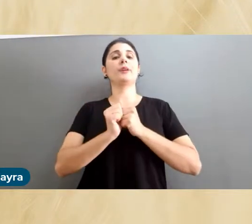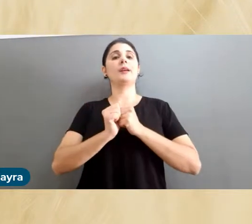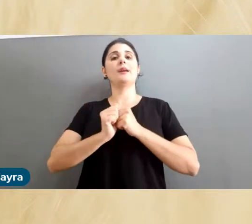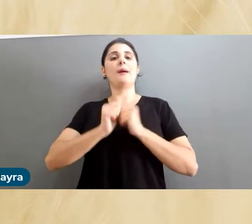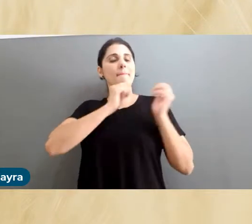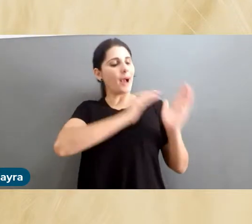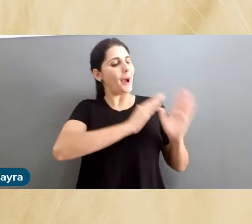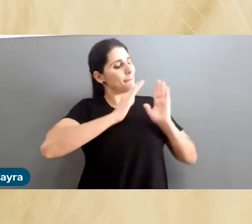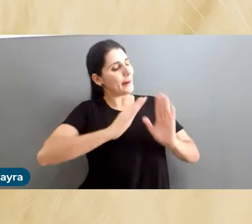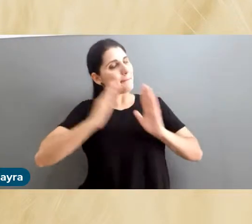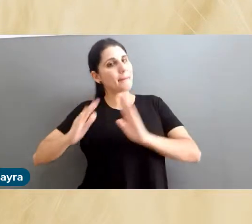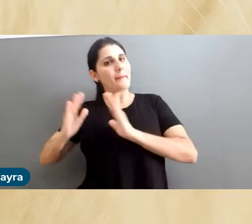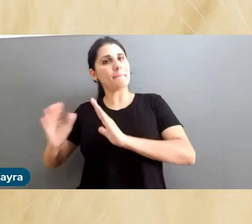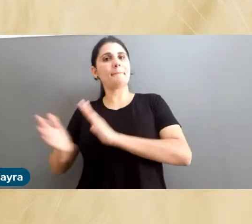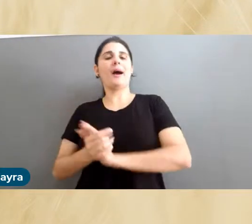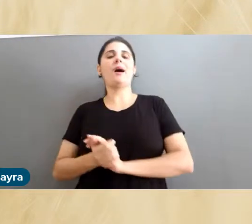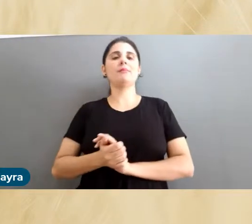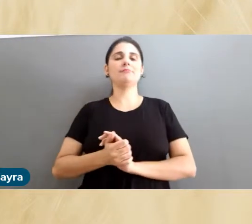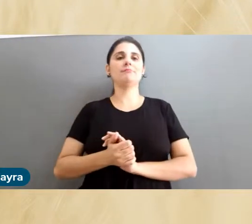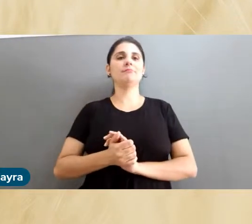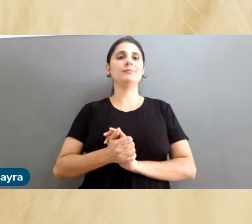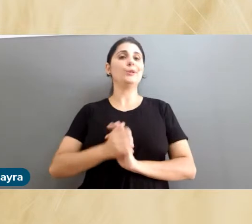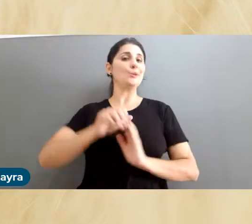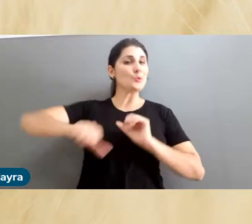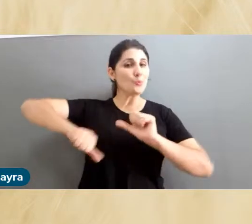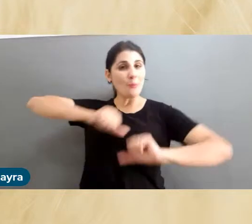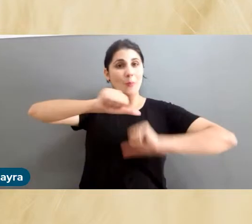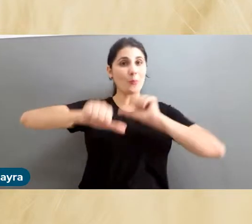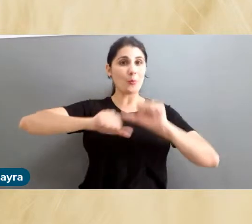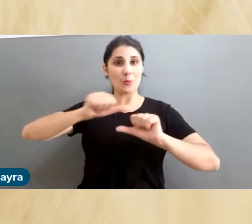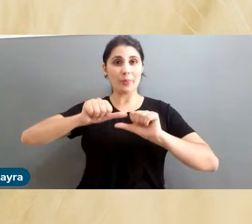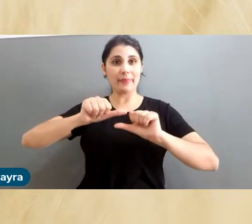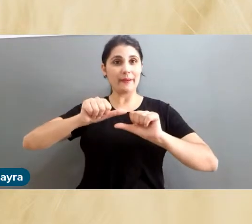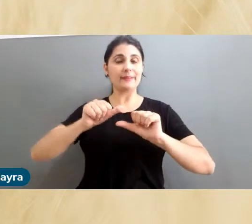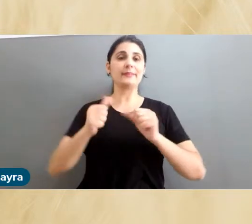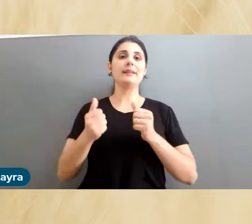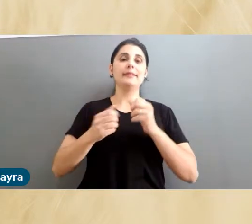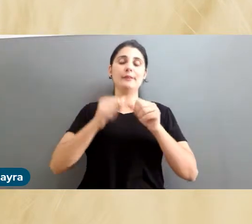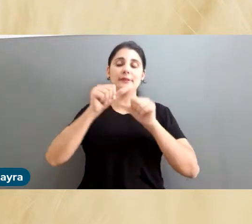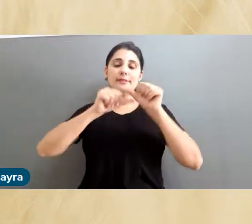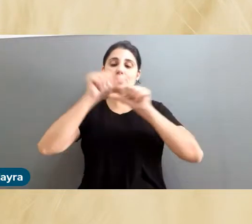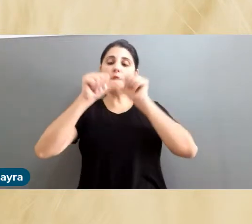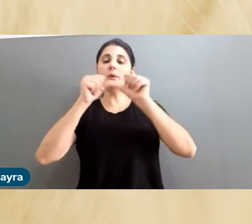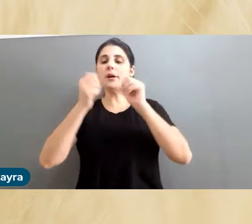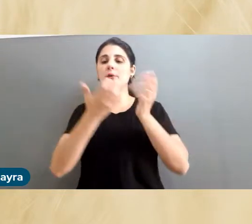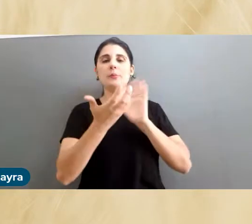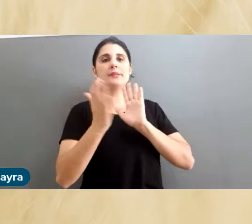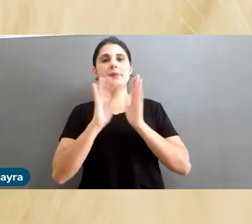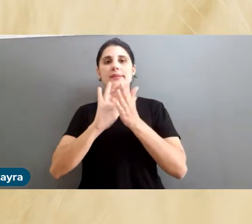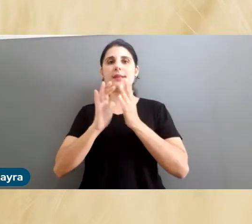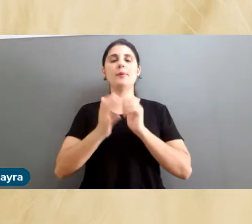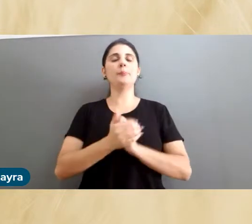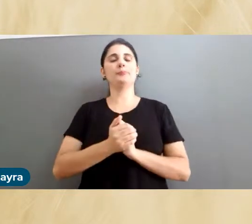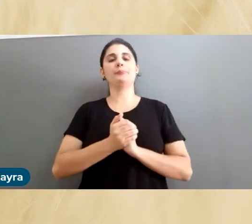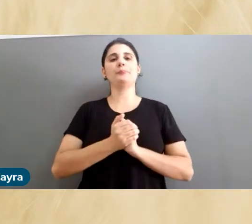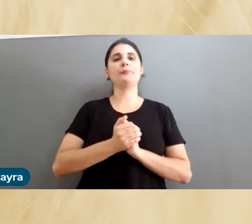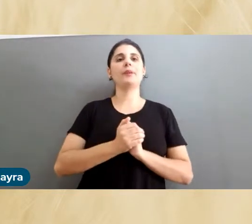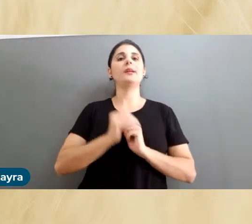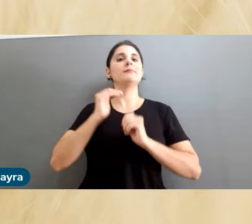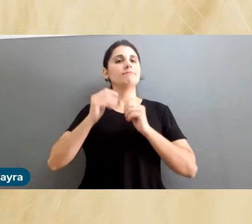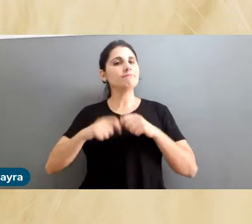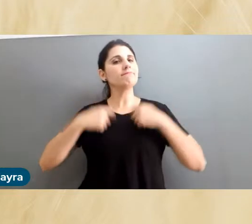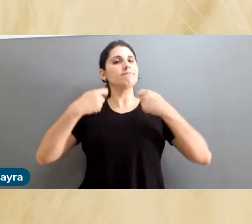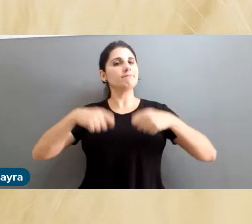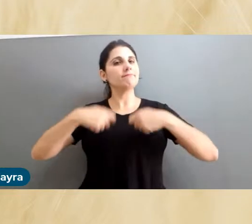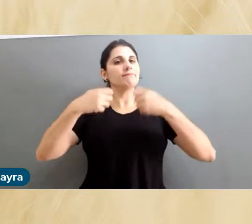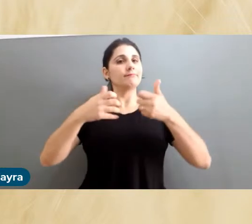que estabelecem os processos de mudança na escala global nem sempre correspondem às